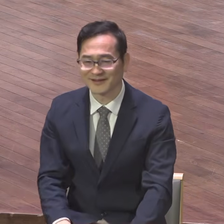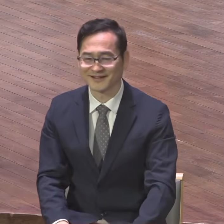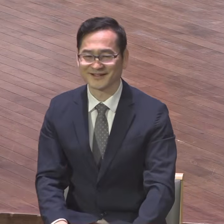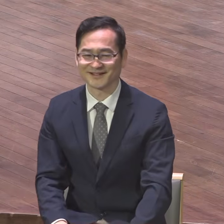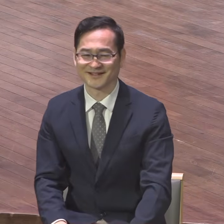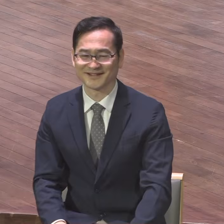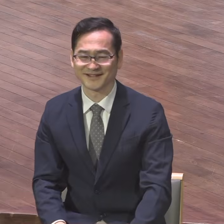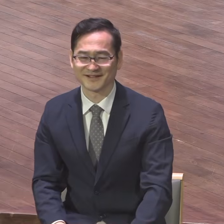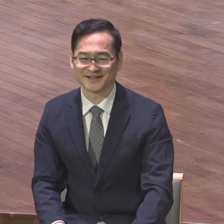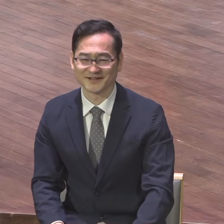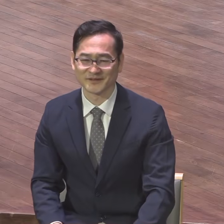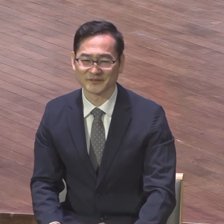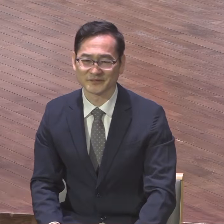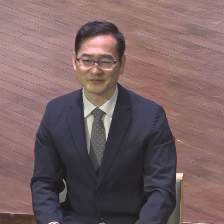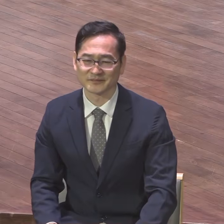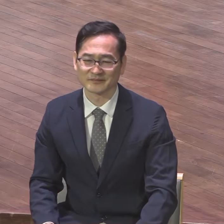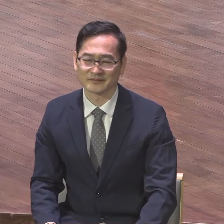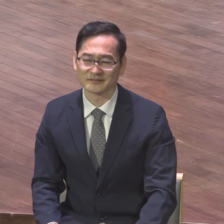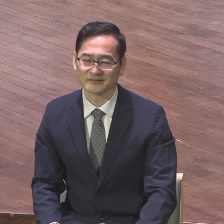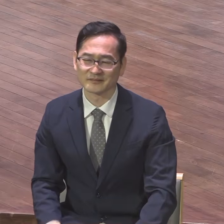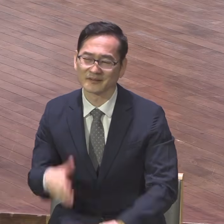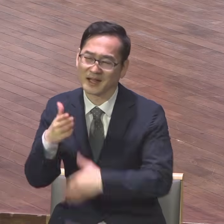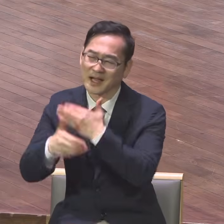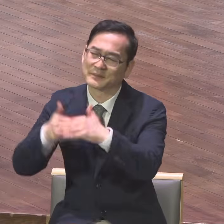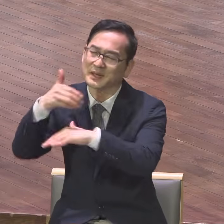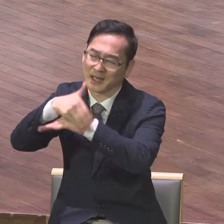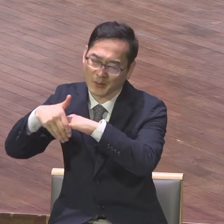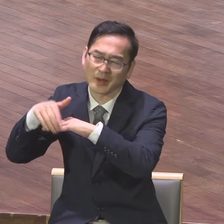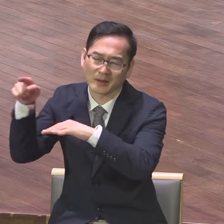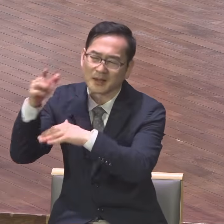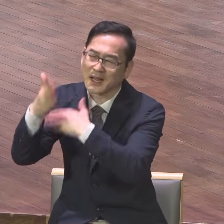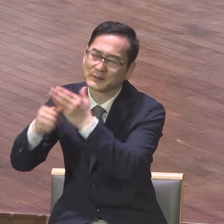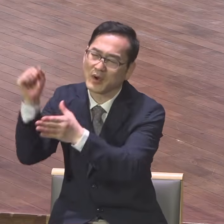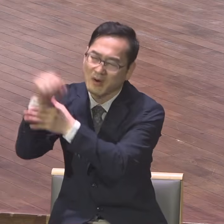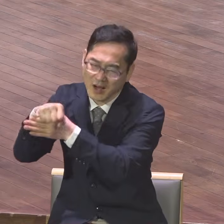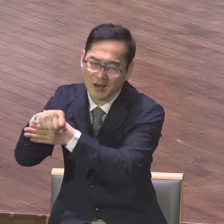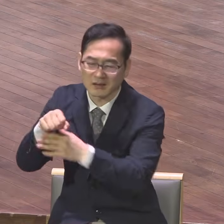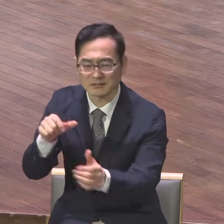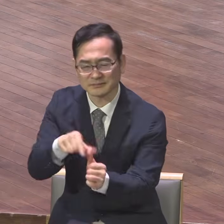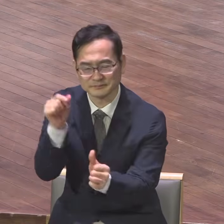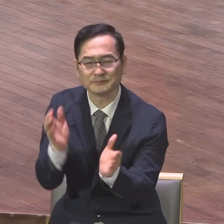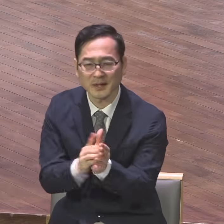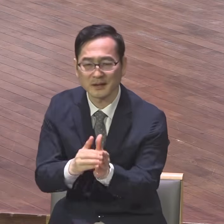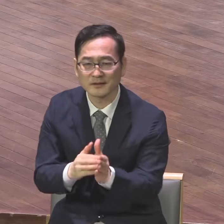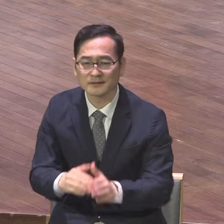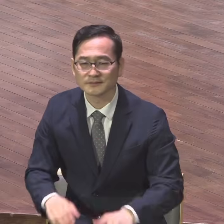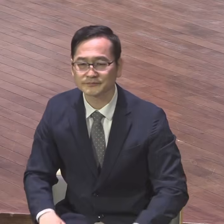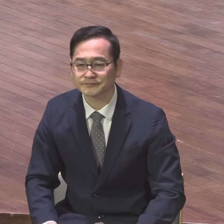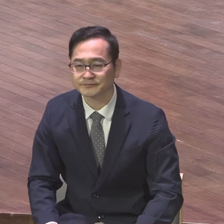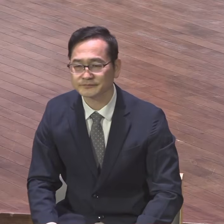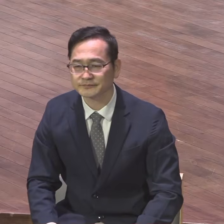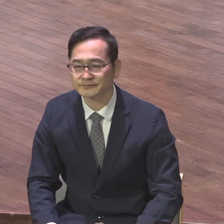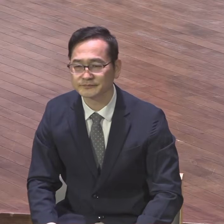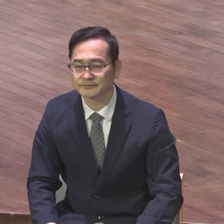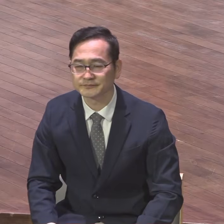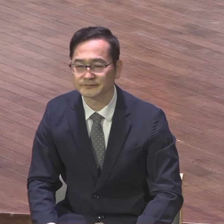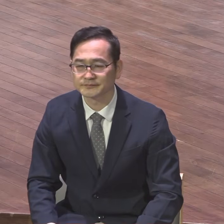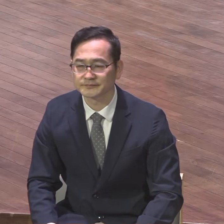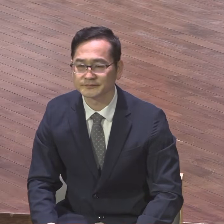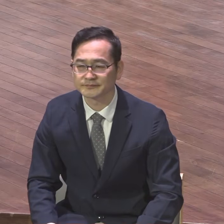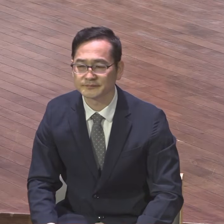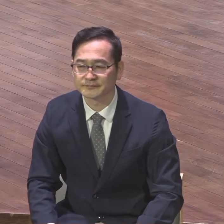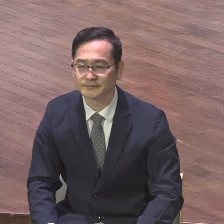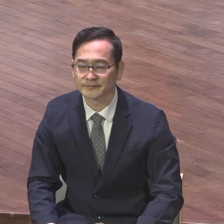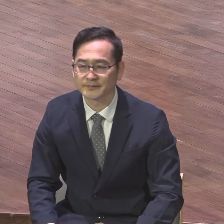이유가 없어. 이유가 하나님이 허락한 거예요. 하나님 허락 없이는 절대 왕 대통령이 될